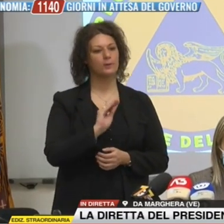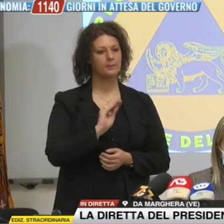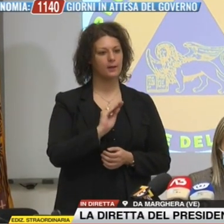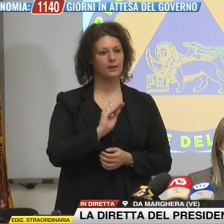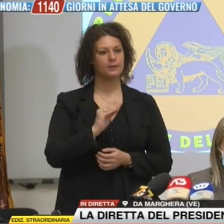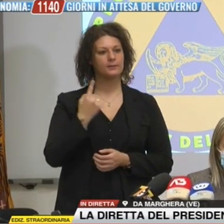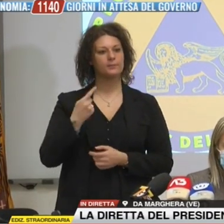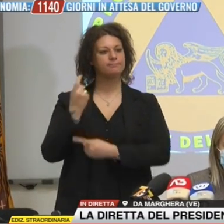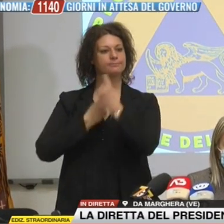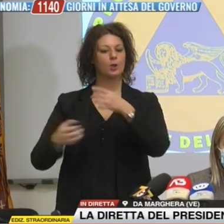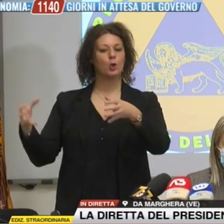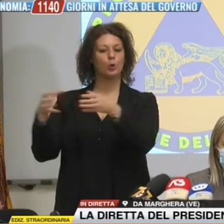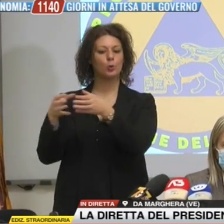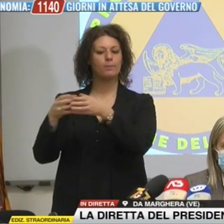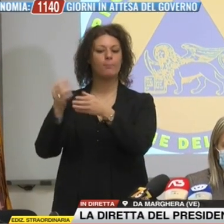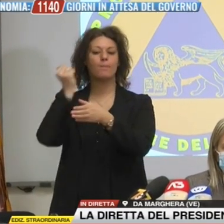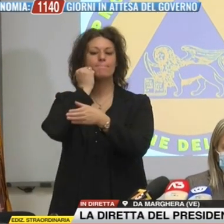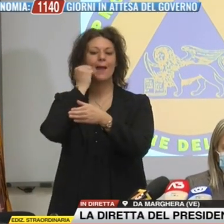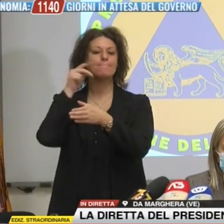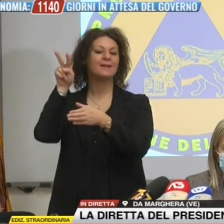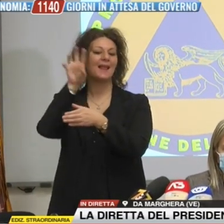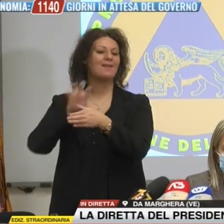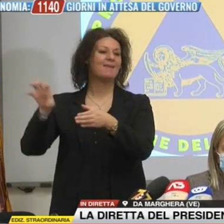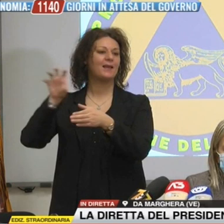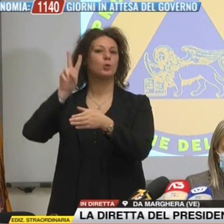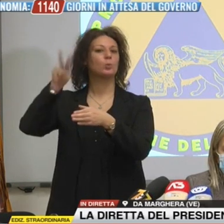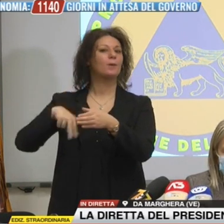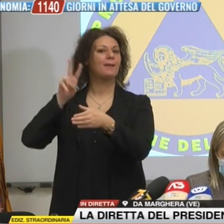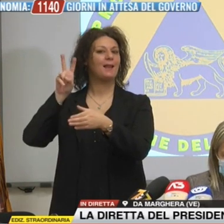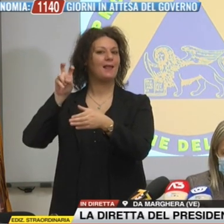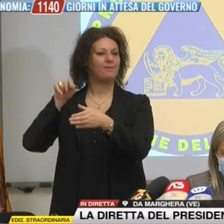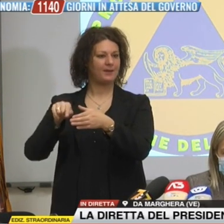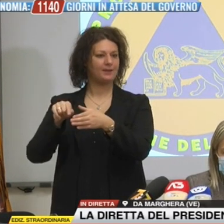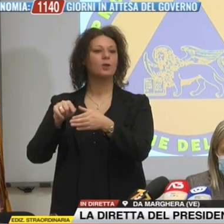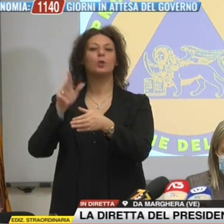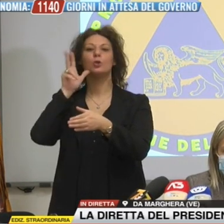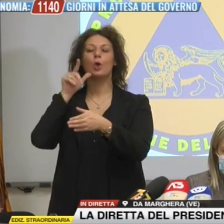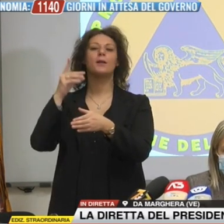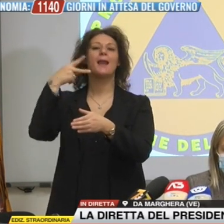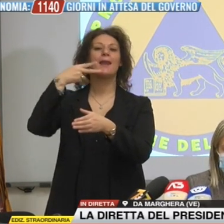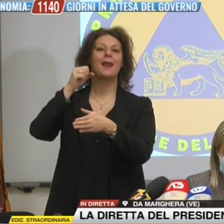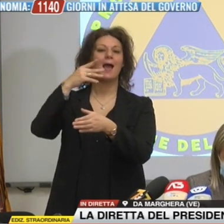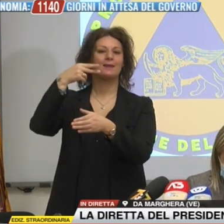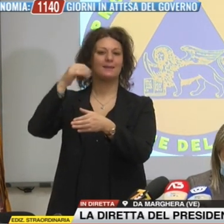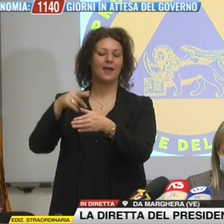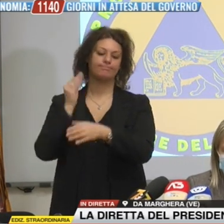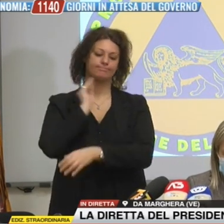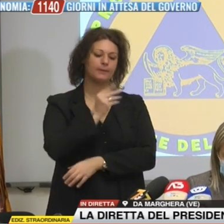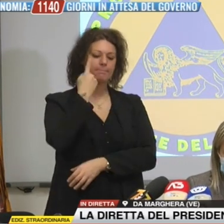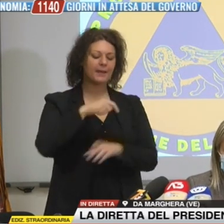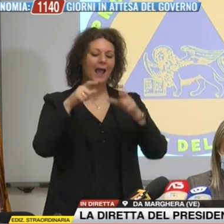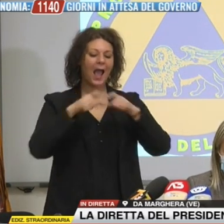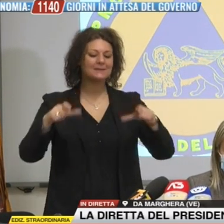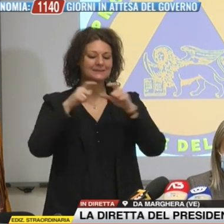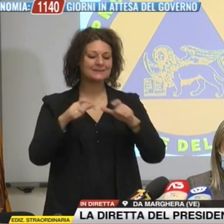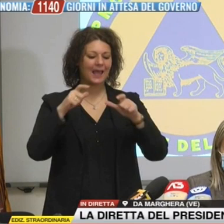dal gruppo Mamme Venete 2020, in particolare ci ha scritto la signora Nadia De Donà a proposito dell'assegno prenatale previsto